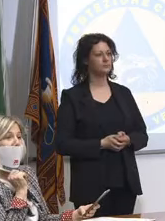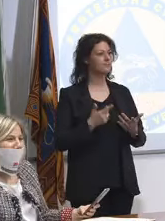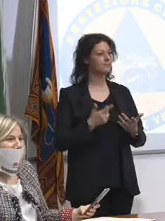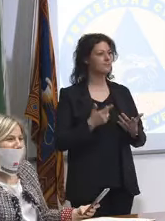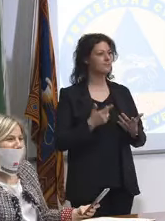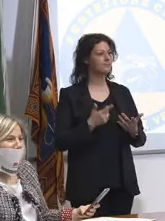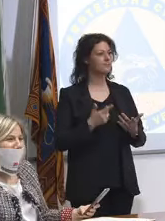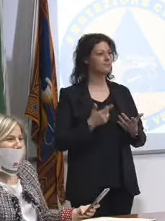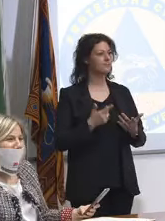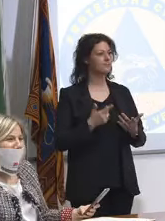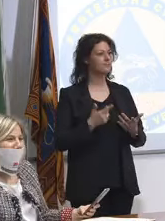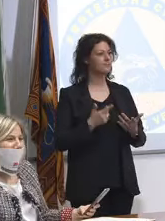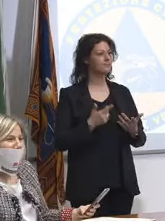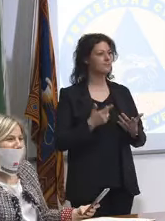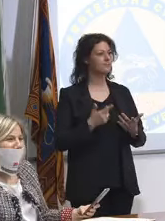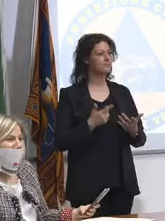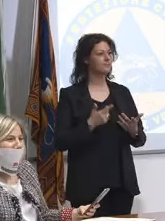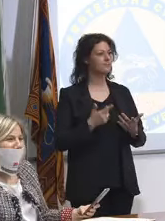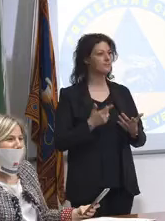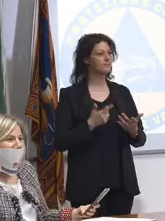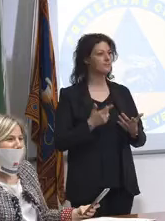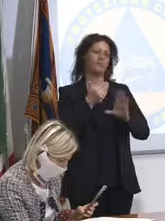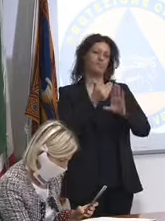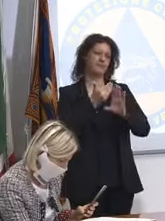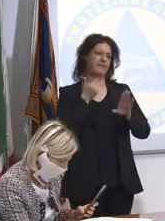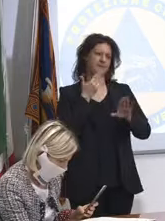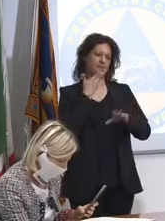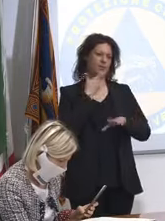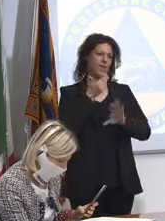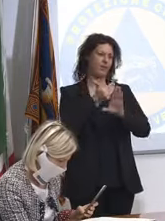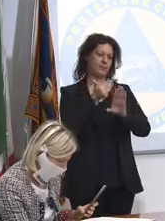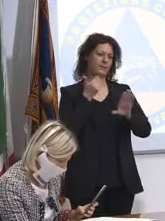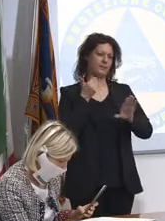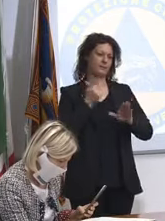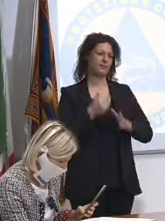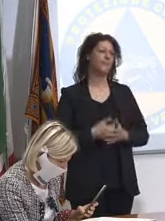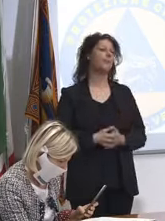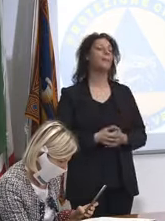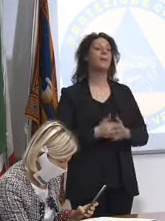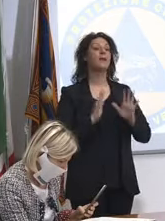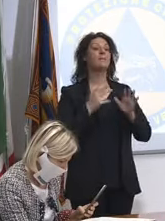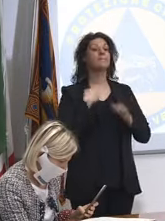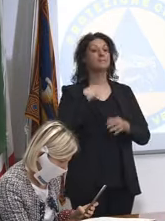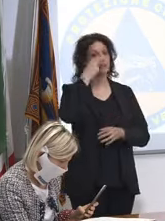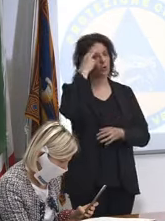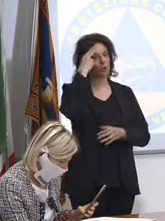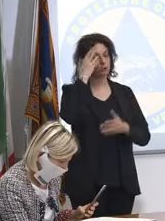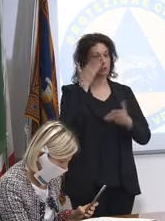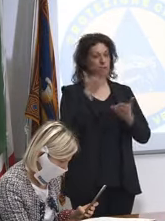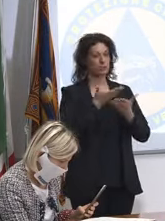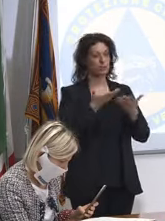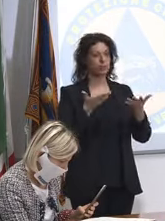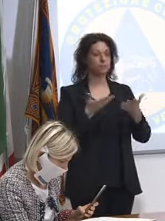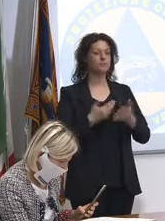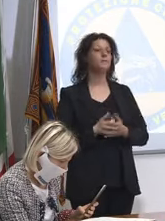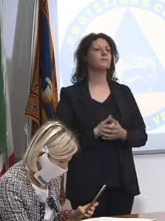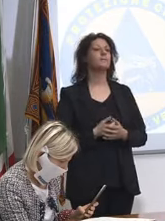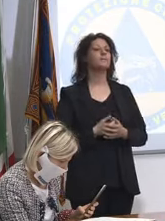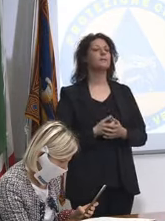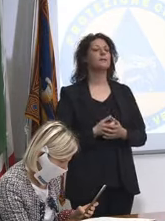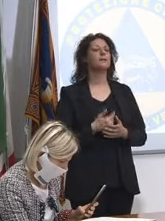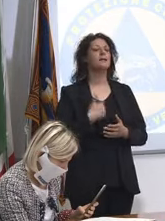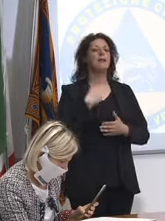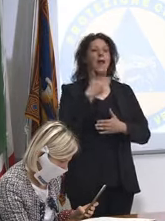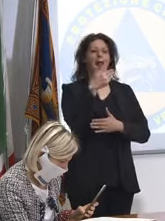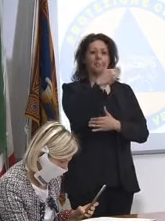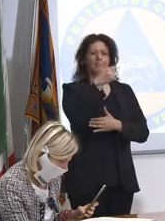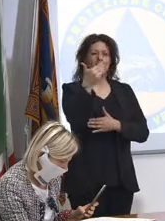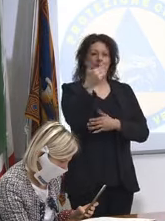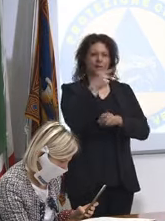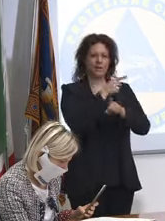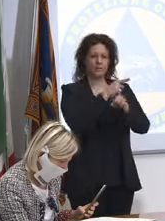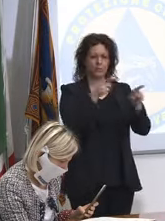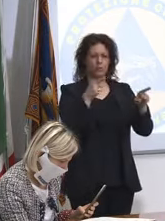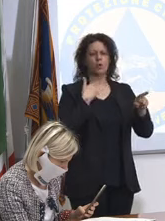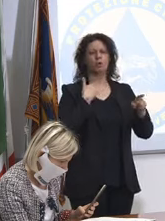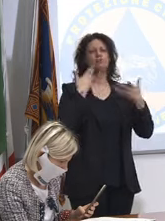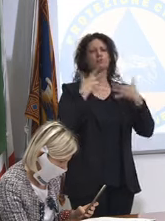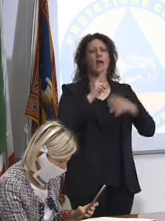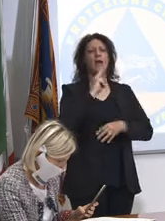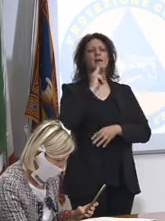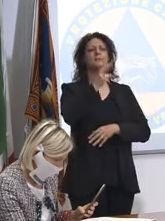dato una risposta a una FAC, che comunque magari rinnoveremo, potremmo anche inserirla in questa ordinanza, rispetto ai